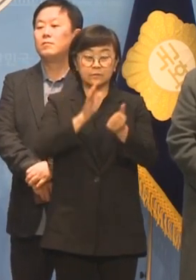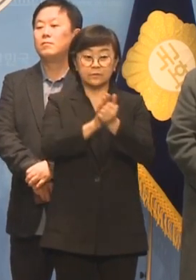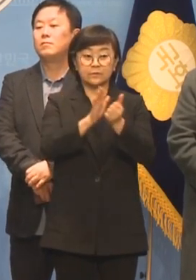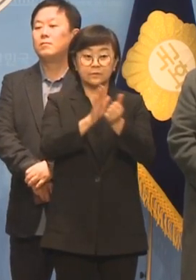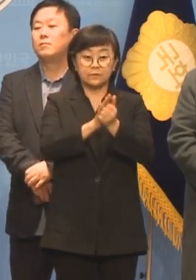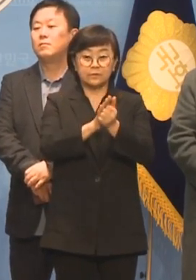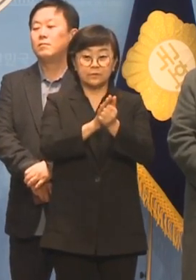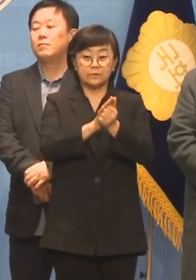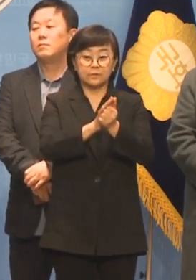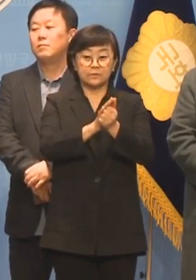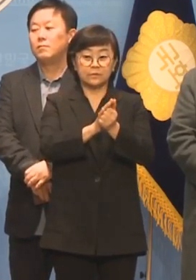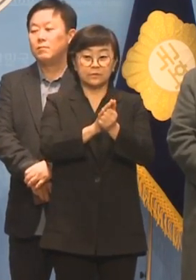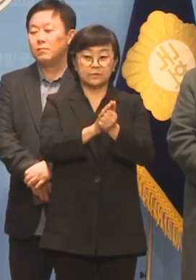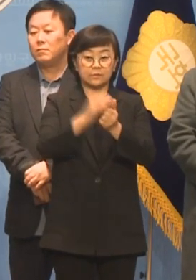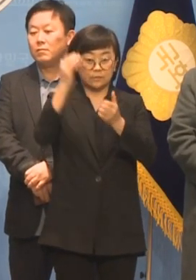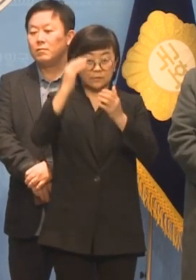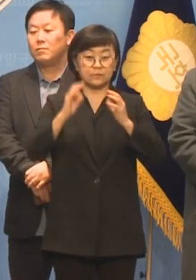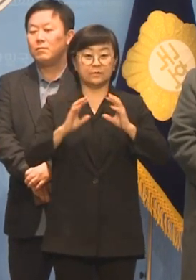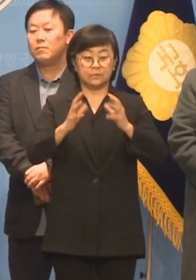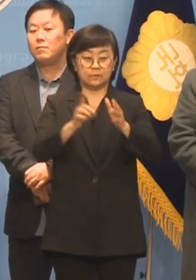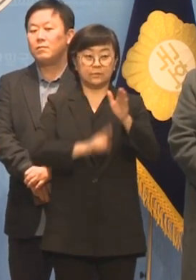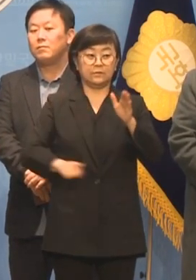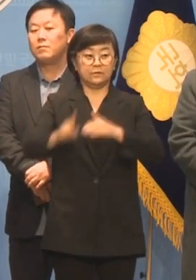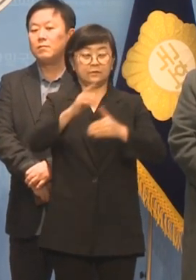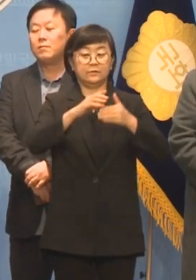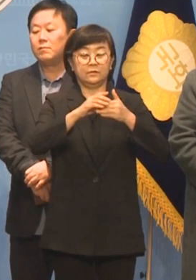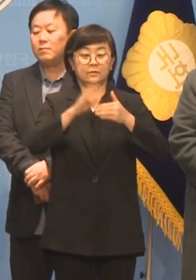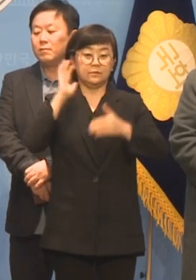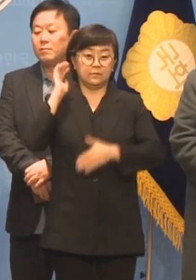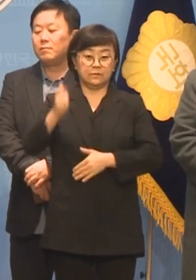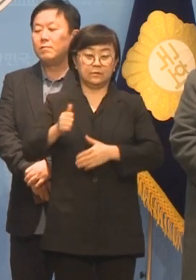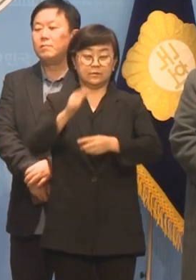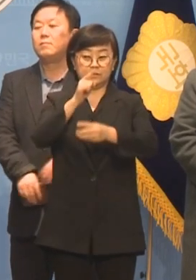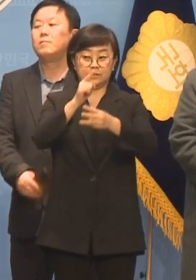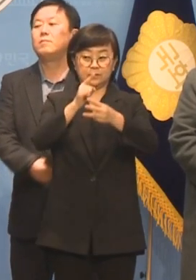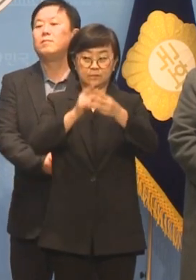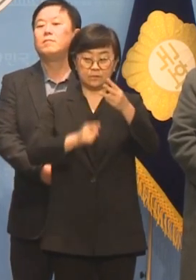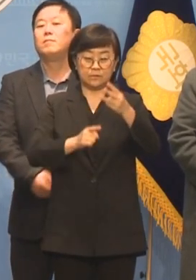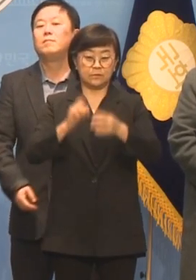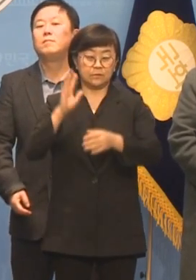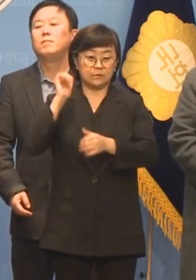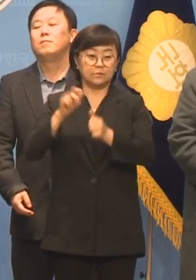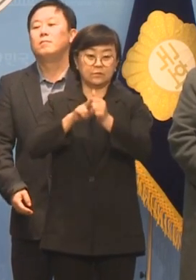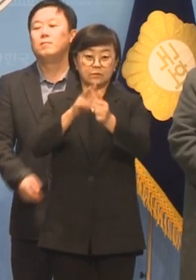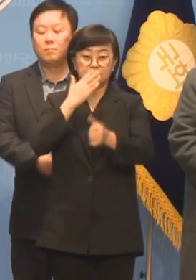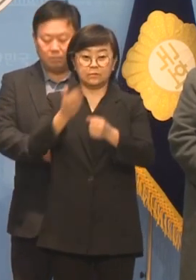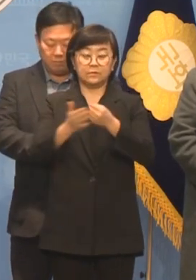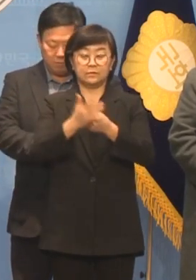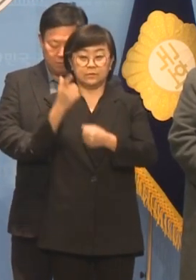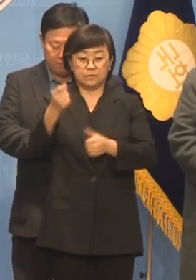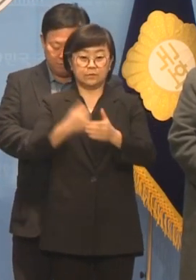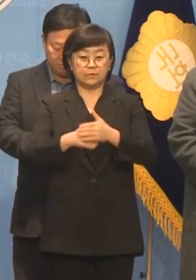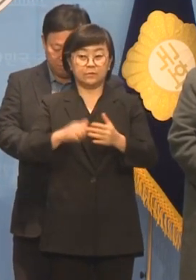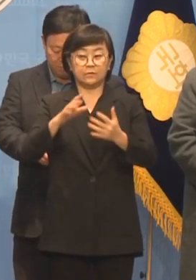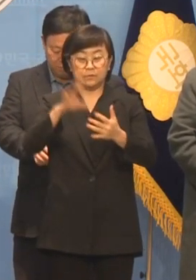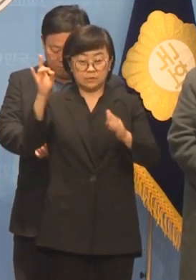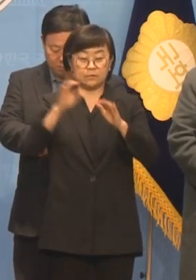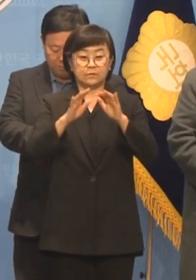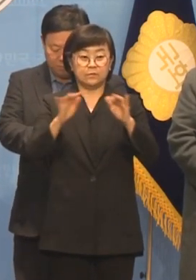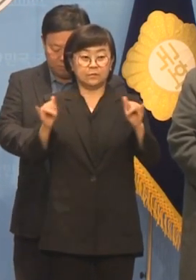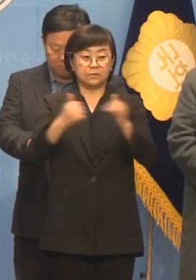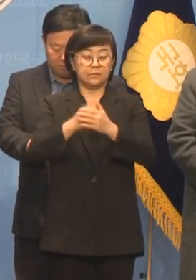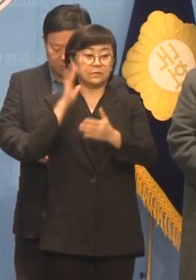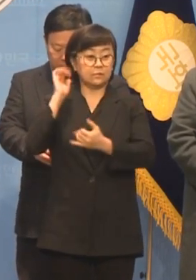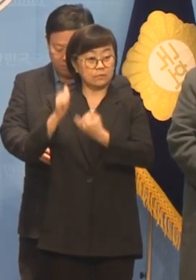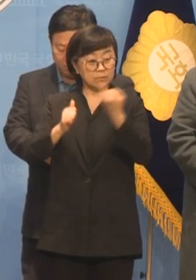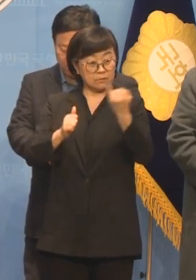지지했던 간에 대한민국을 이끌 대통령이 윤석열 후보가 됐습니다. 그런데 뽑힌 사람은